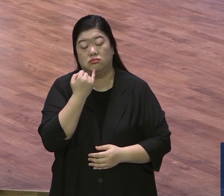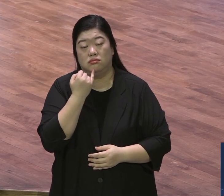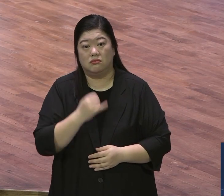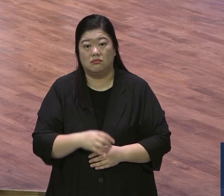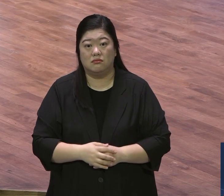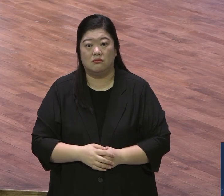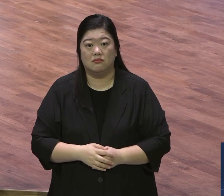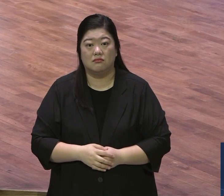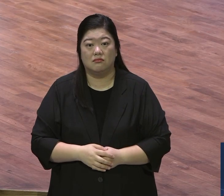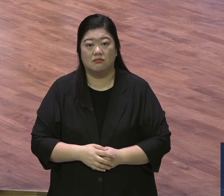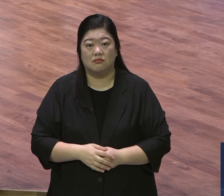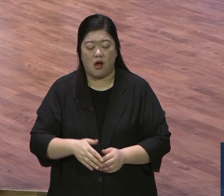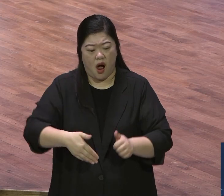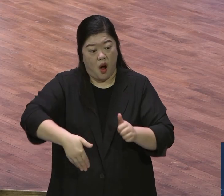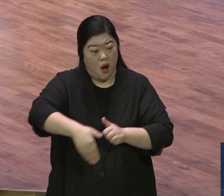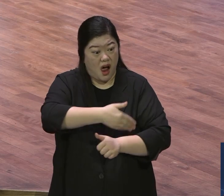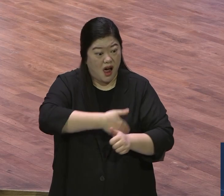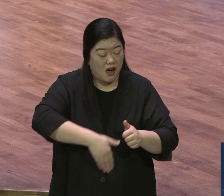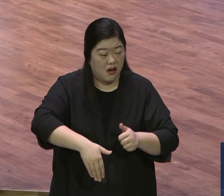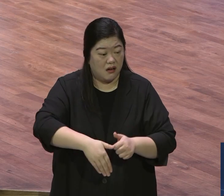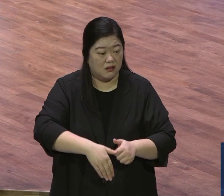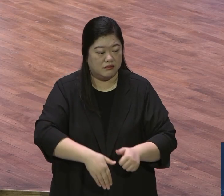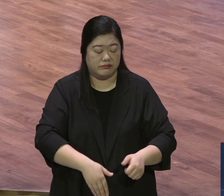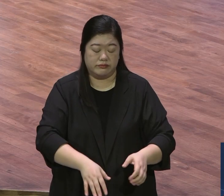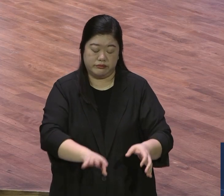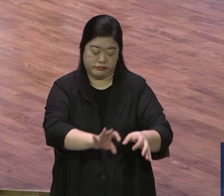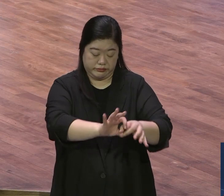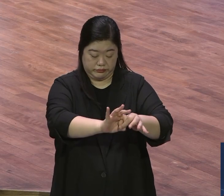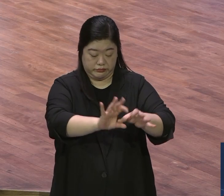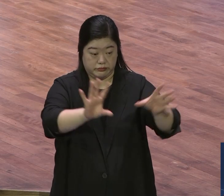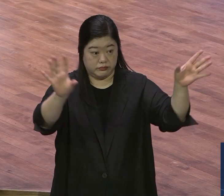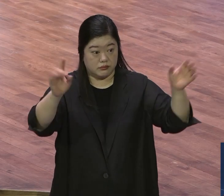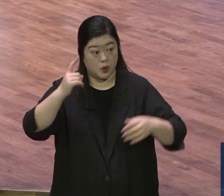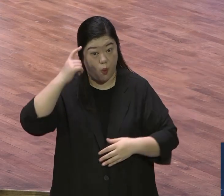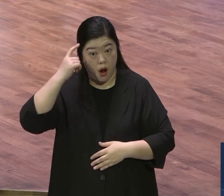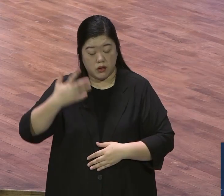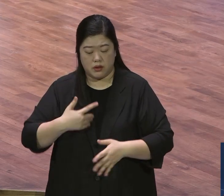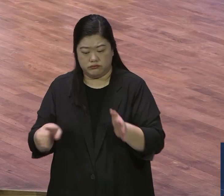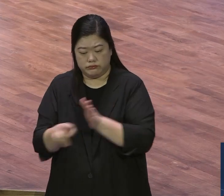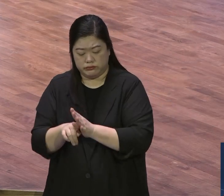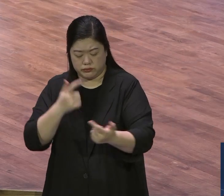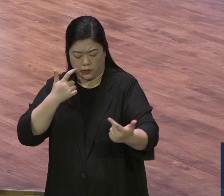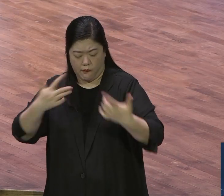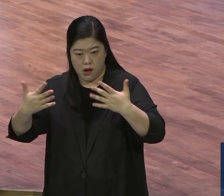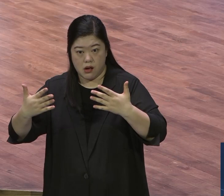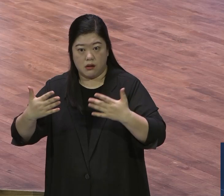환경은 전혀 나를 지배할 수 없어. 그게 믿음으로 사는 사람들의 특권이